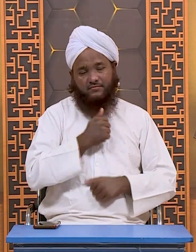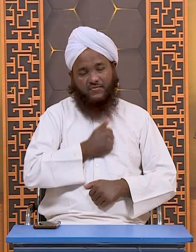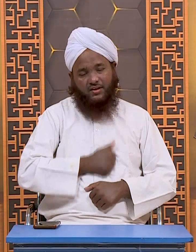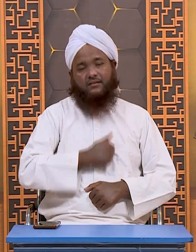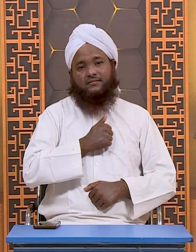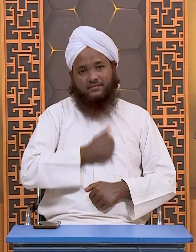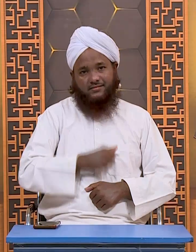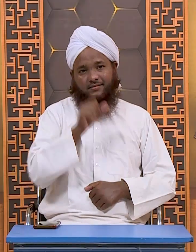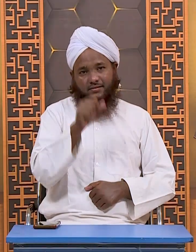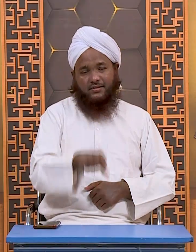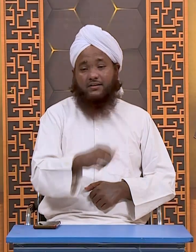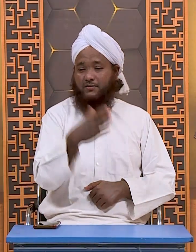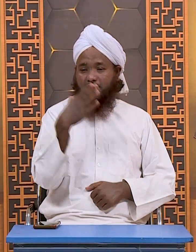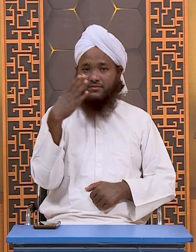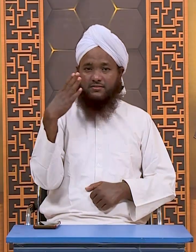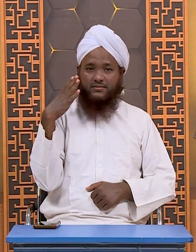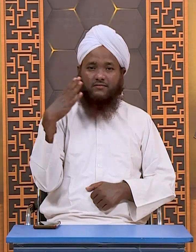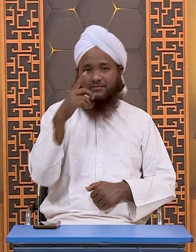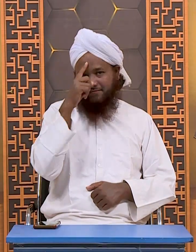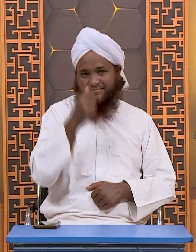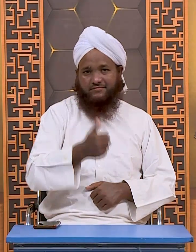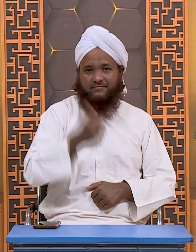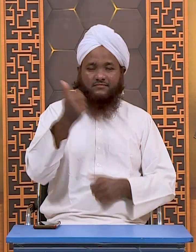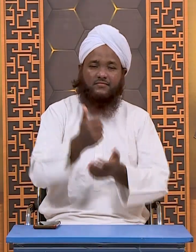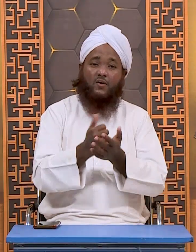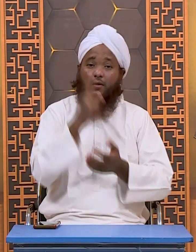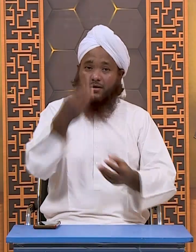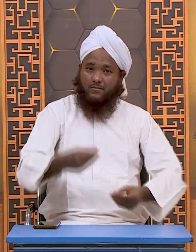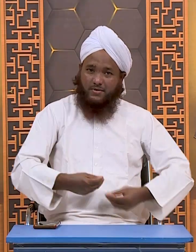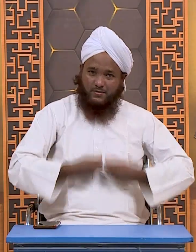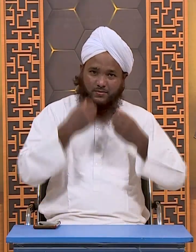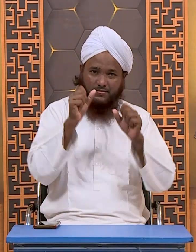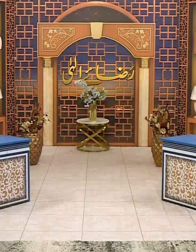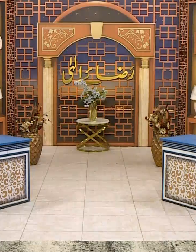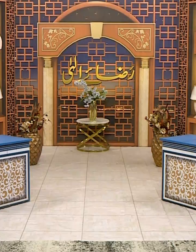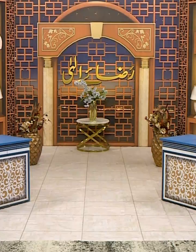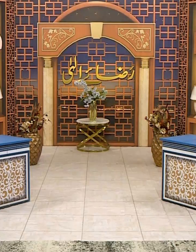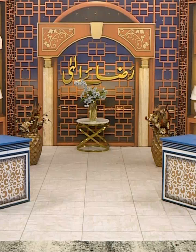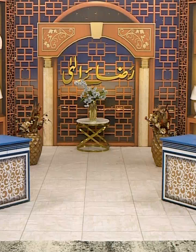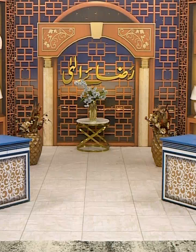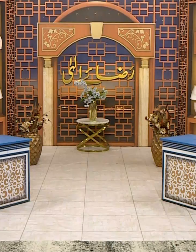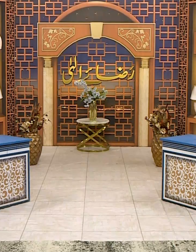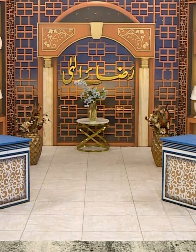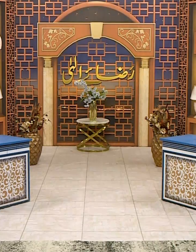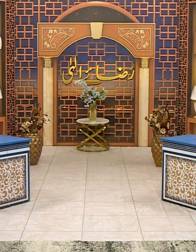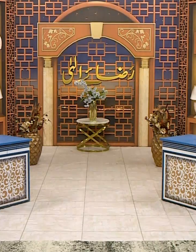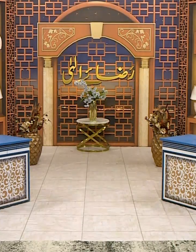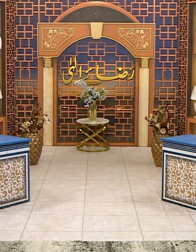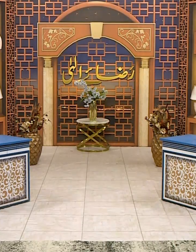صبر کرنا ہے، صبر کریں گے تو انشاءاللہ اللہ پاک کی ہمیں رضا حاصل ہوگی۔ اللہ پاک کی رضا پانے کا ایک